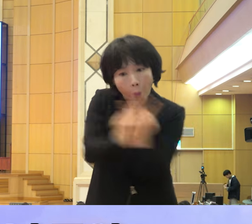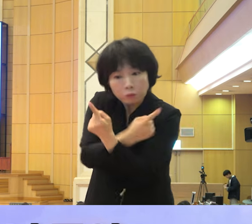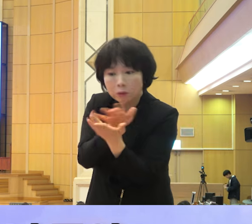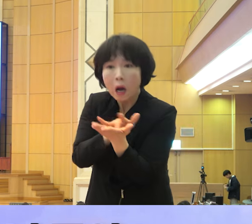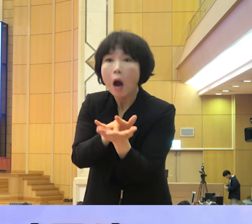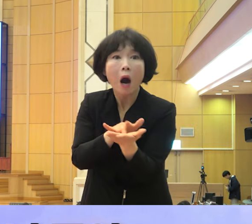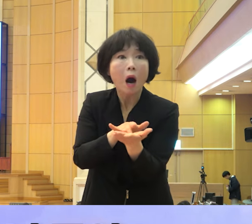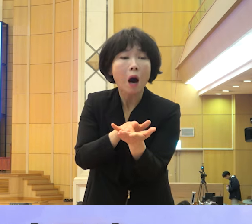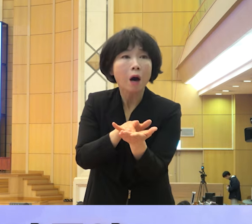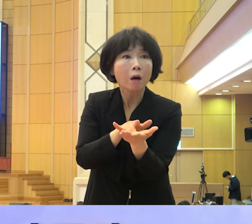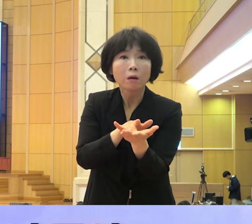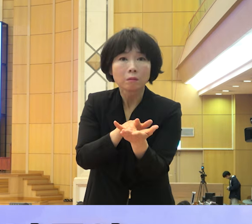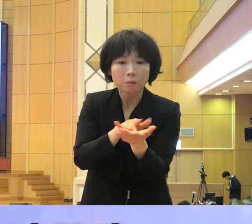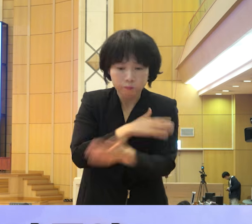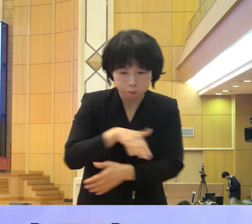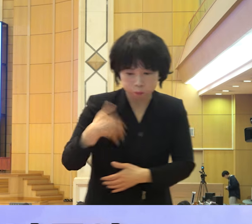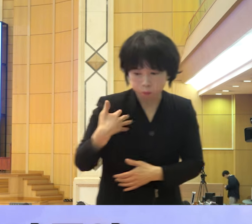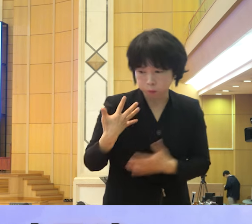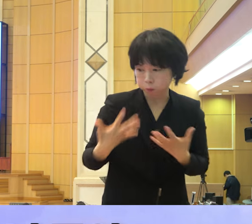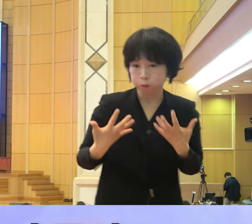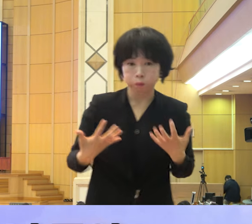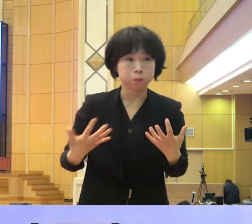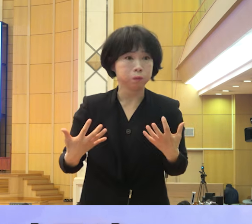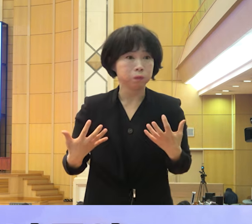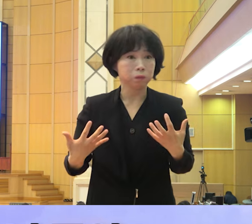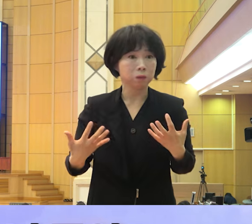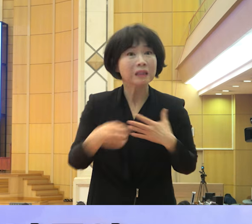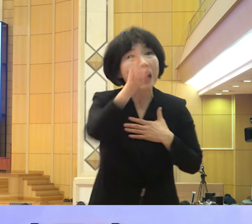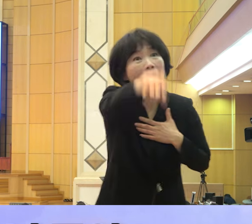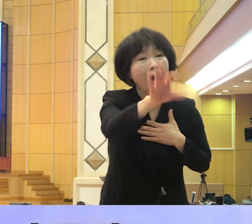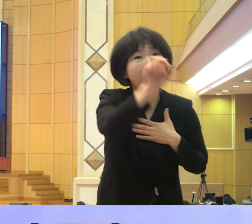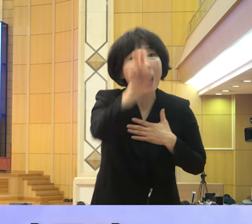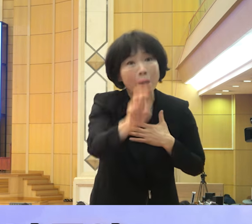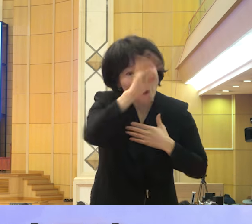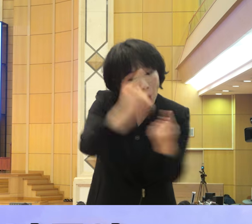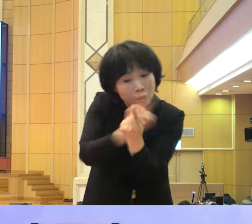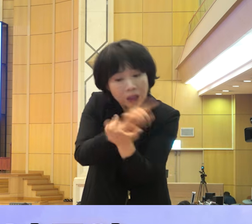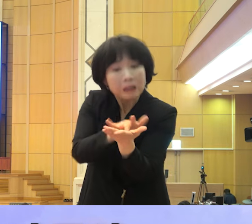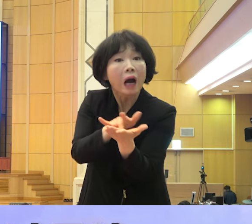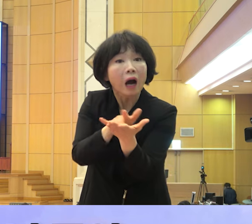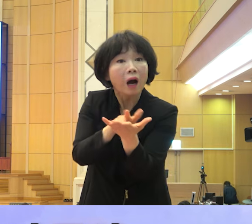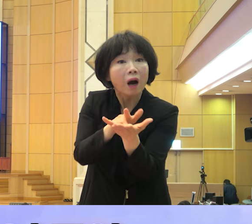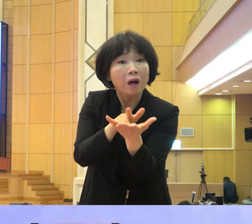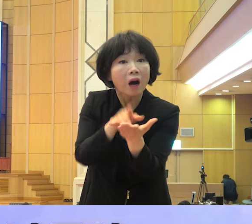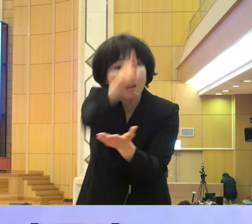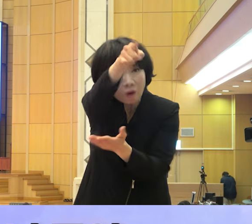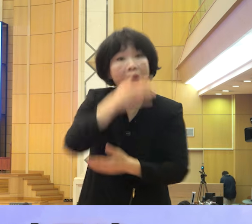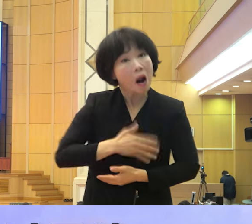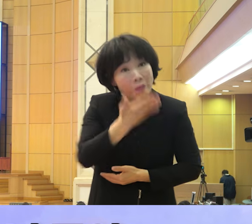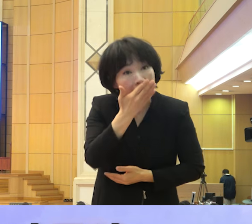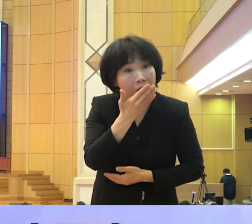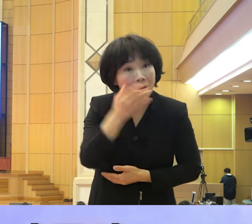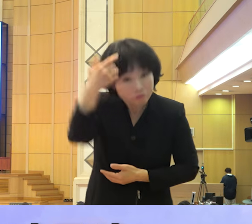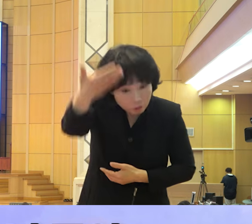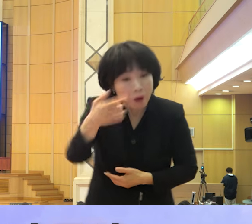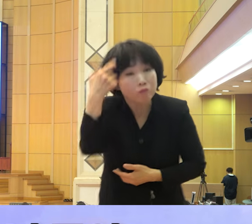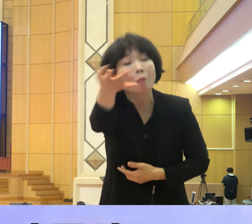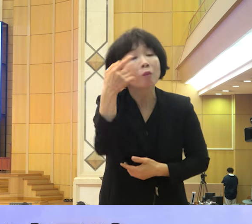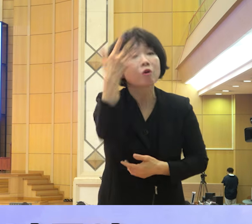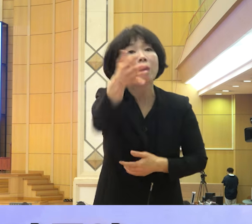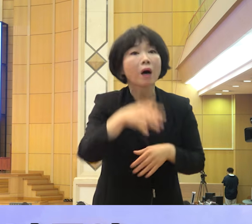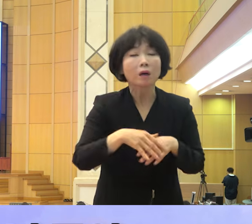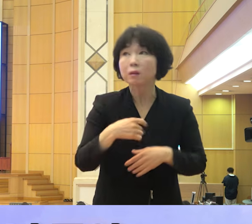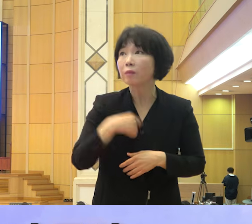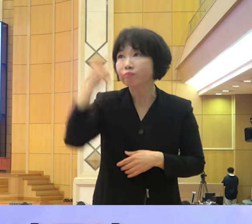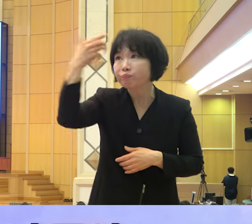암이 어떻게 생기는지를 얘기하는 것이 아니라 암을 고칠 수 있는 약이 어디 있는지 네가 아느냐라고 내가 물어보는 것이다.